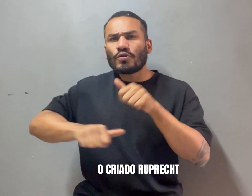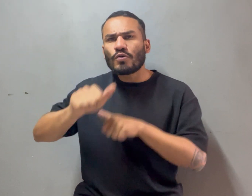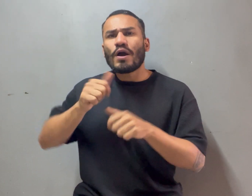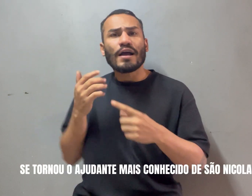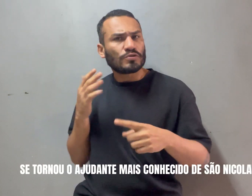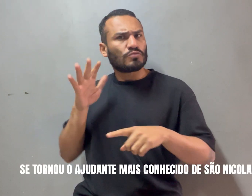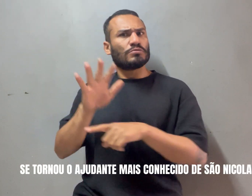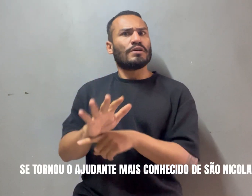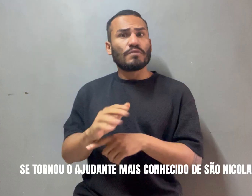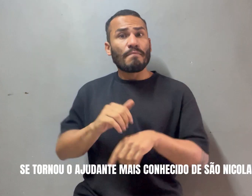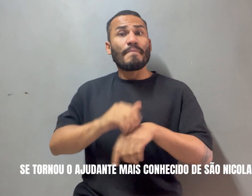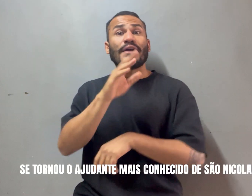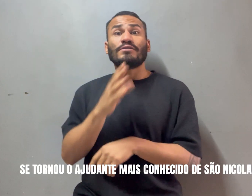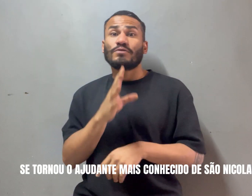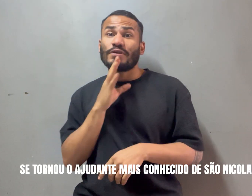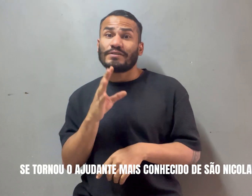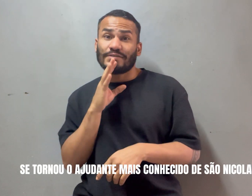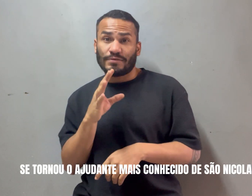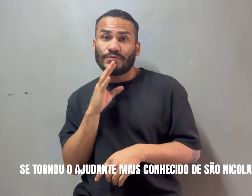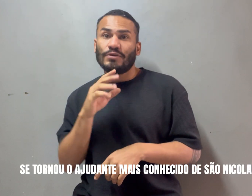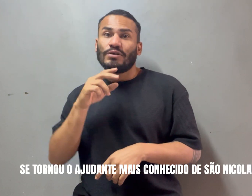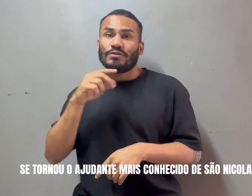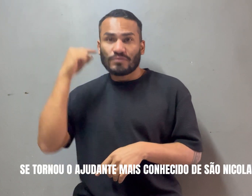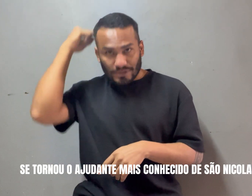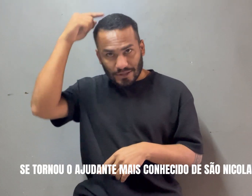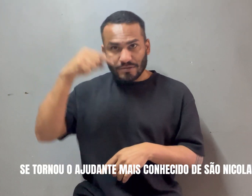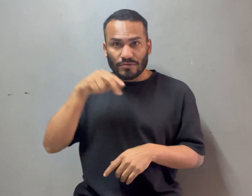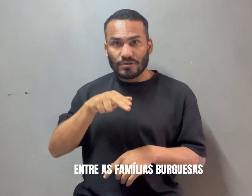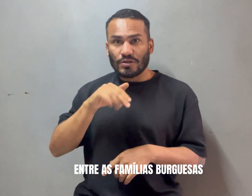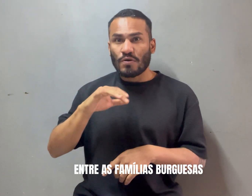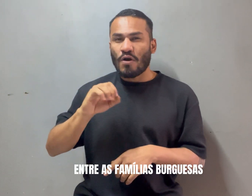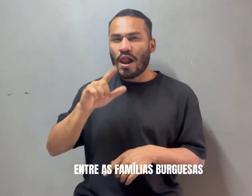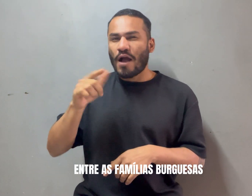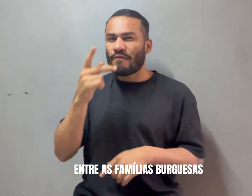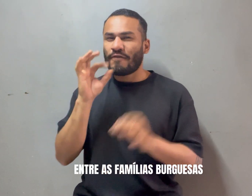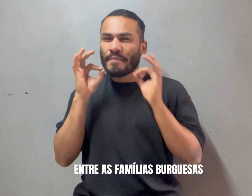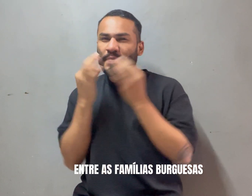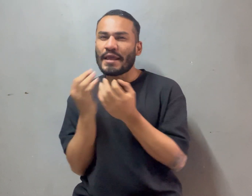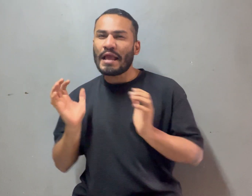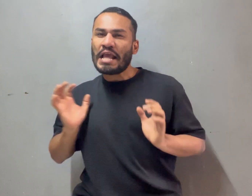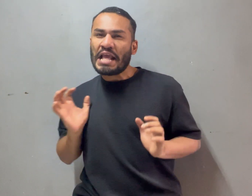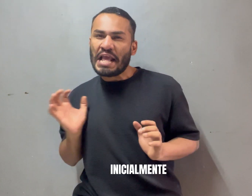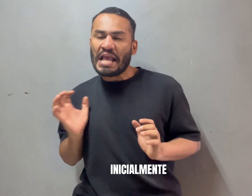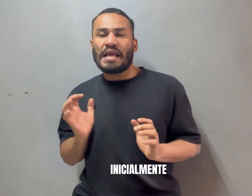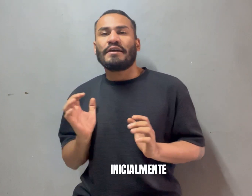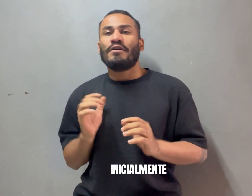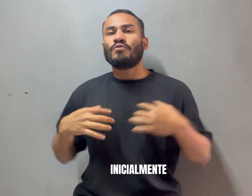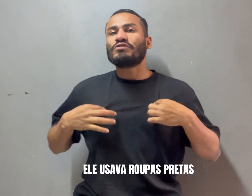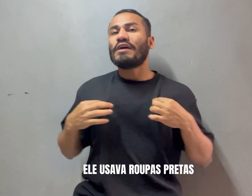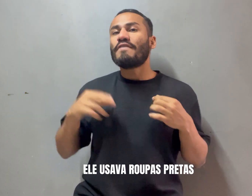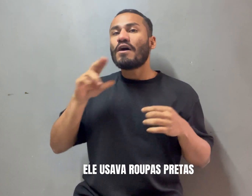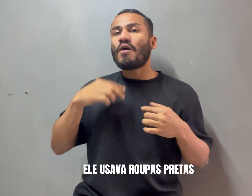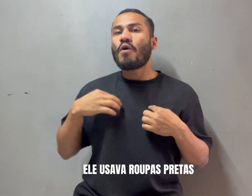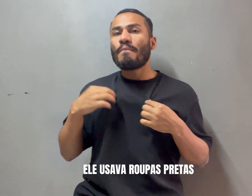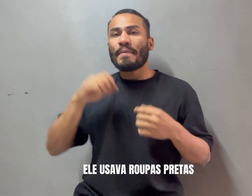se tornou o ajudante mais conhecido de São Nicolau entre as famílias burguesas. Inicialmente, ele usava roupas